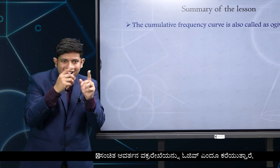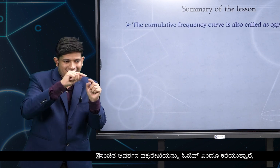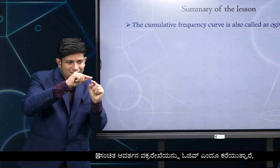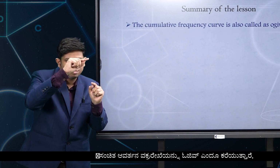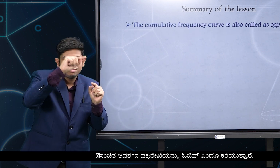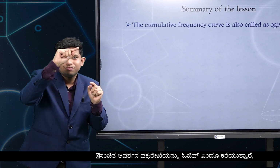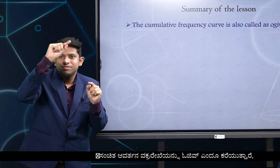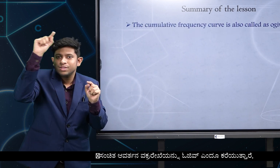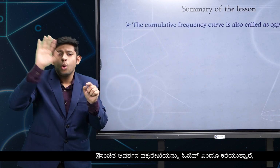ಎಂದು ಕರೆಯುತ್ತಾರೆ.